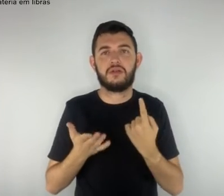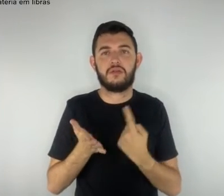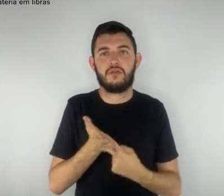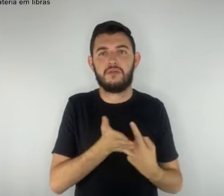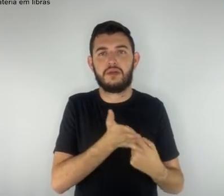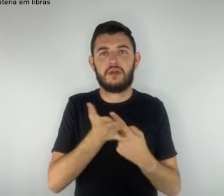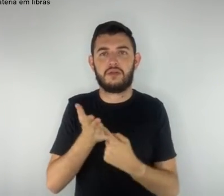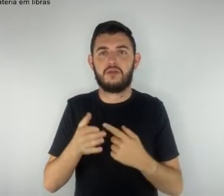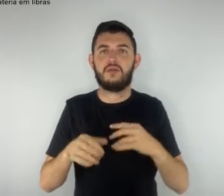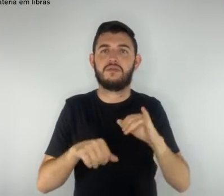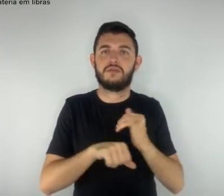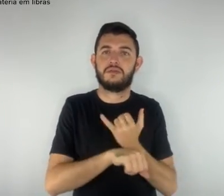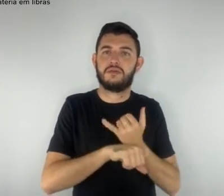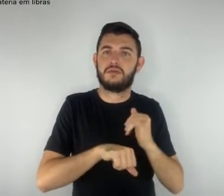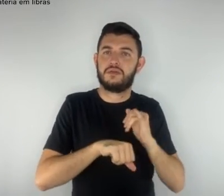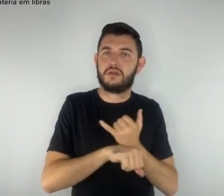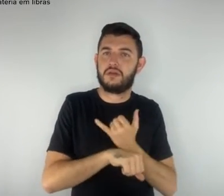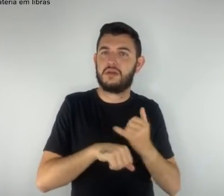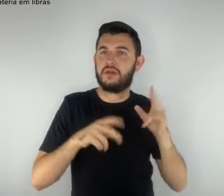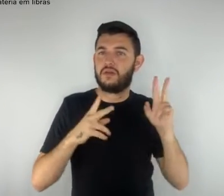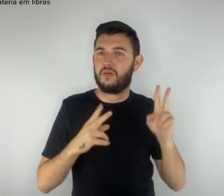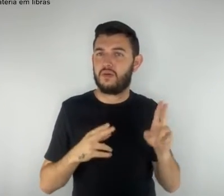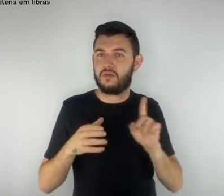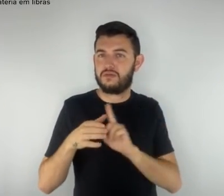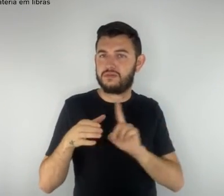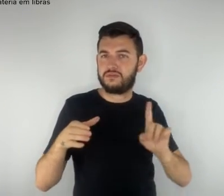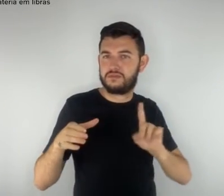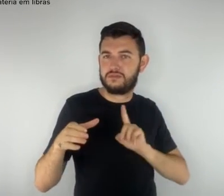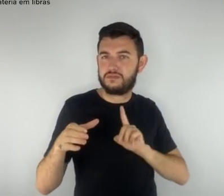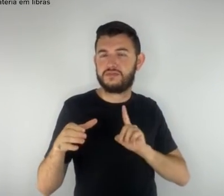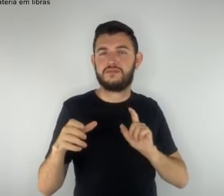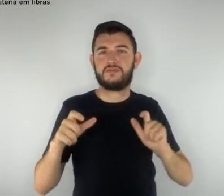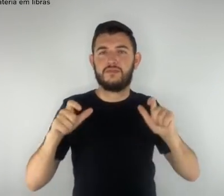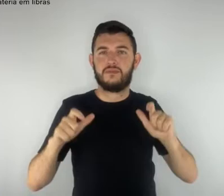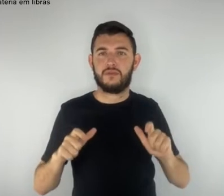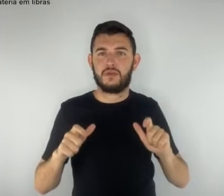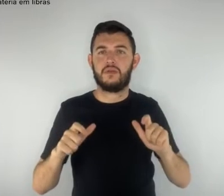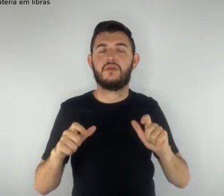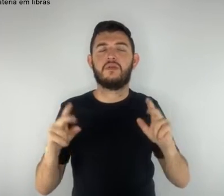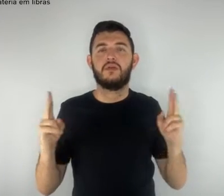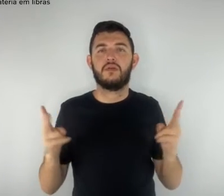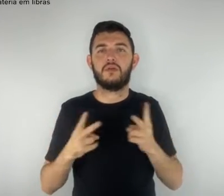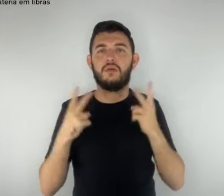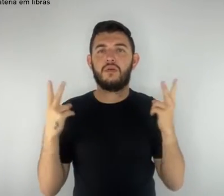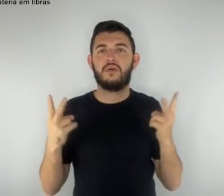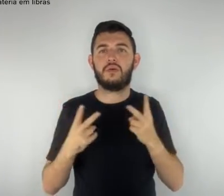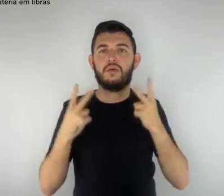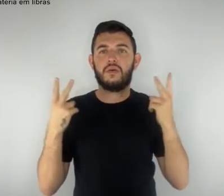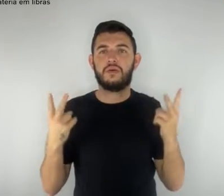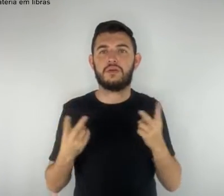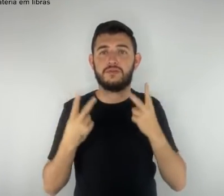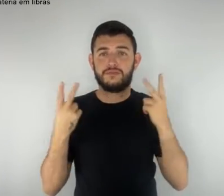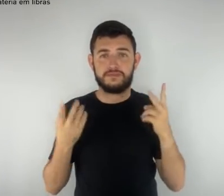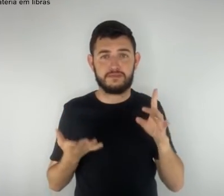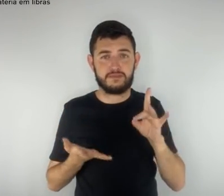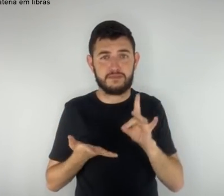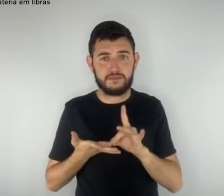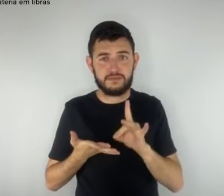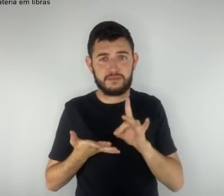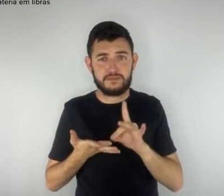o distanciamento social, a ventilação dos espaços e a testagem em massa. As salas